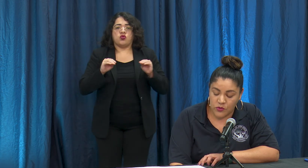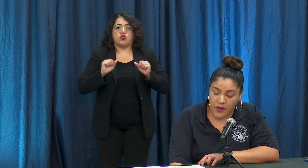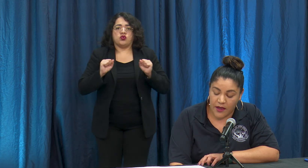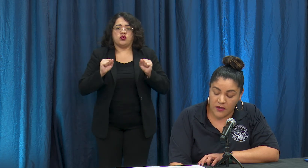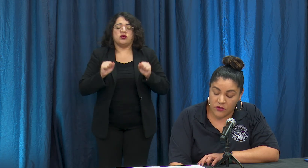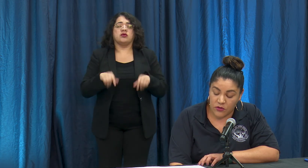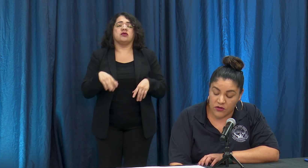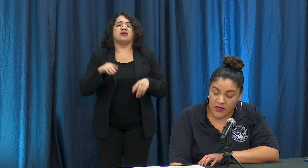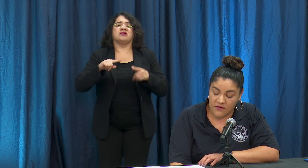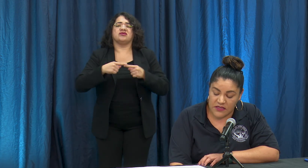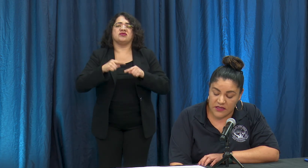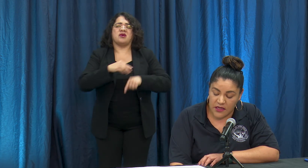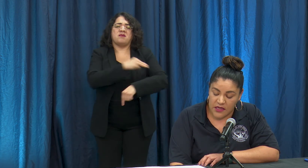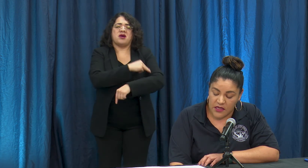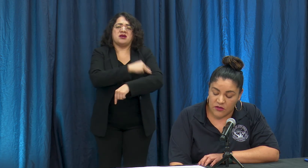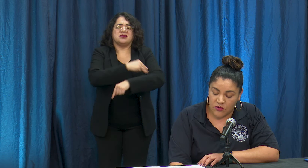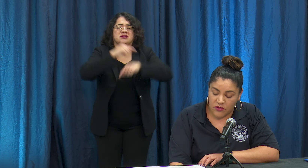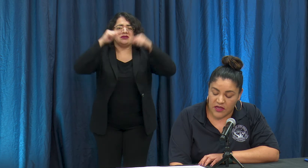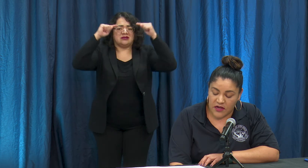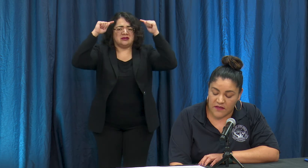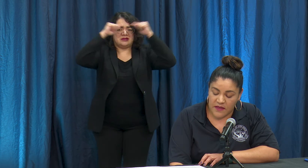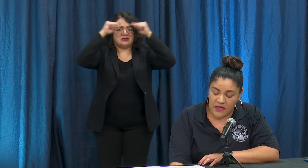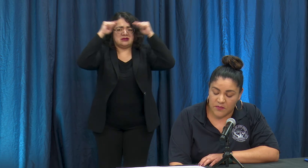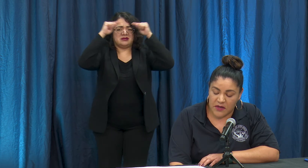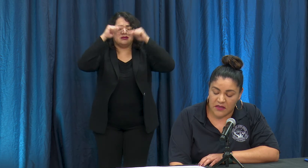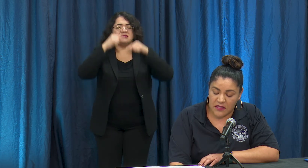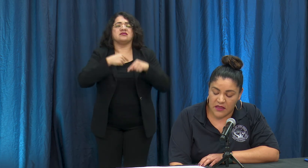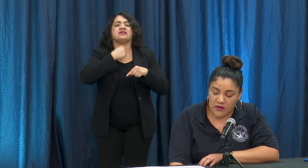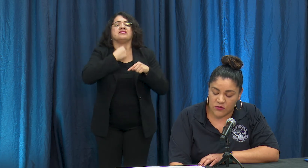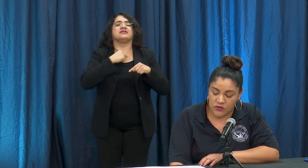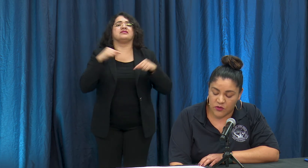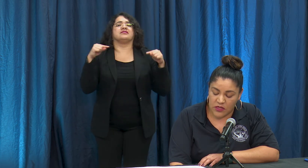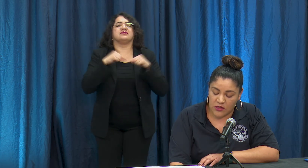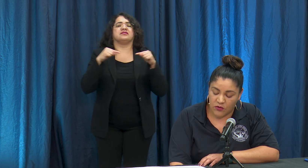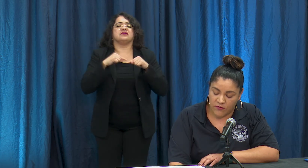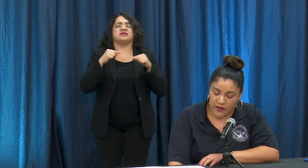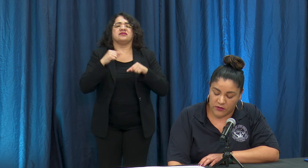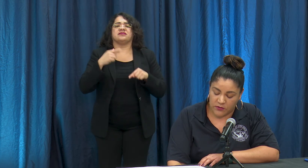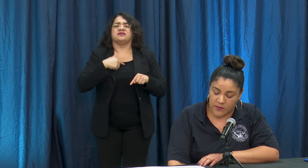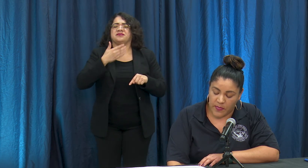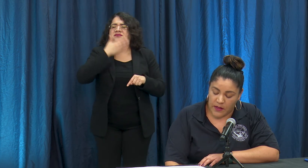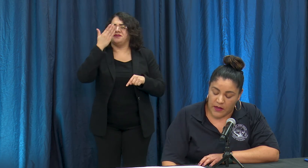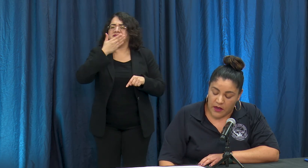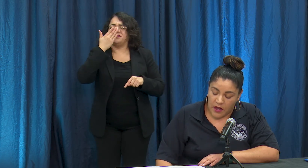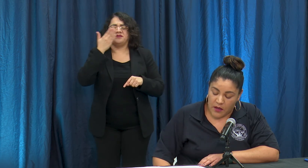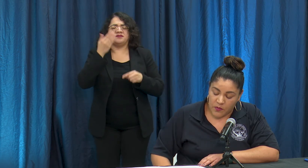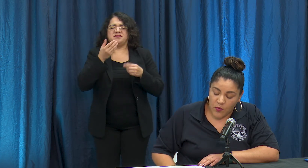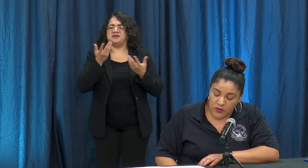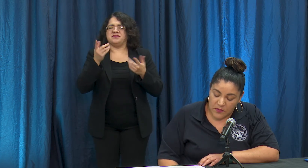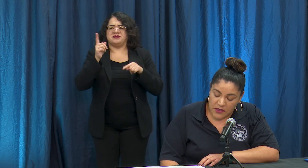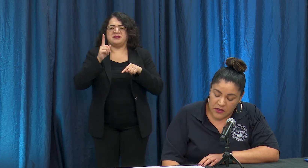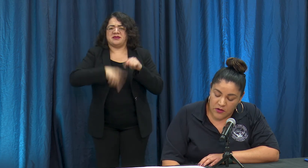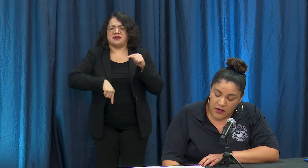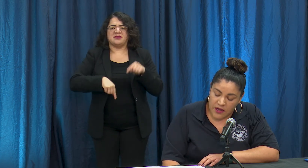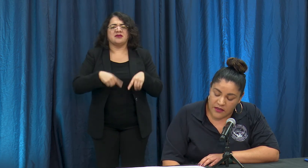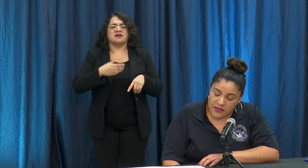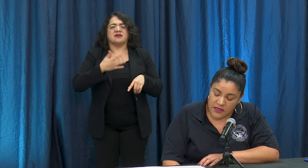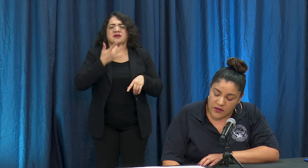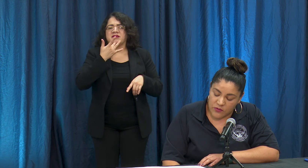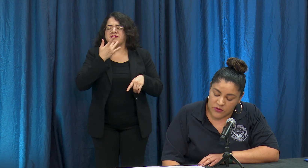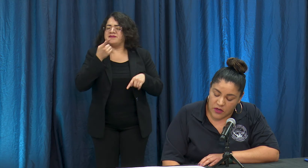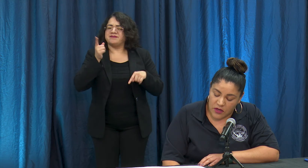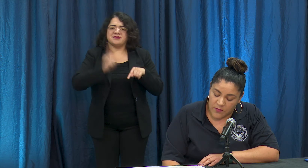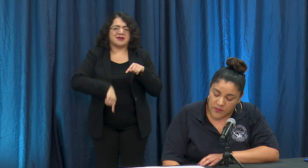dolor muscular, dolor de cabeza, dolor de garganta y pérdida del gusto y olfato. Como también dijo el